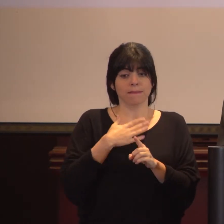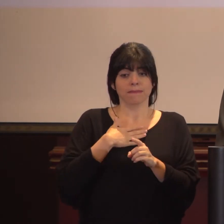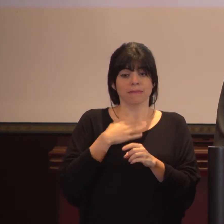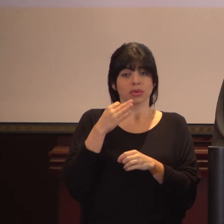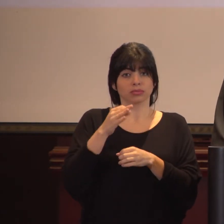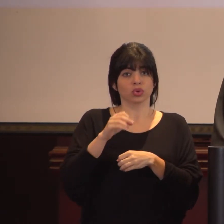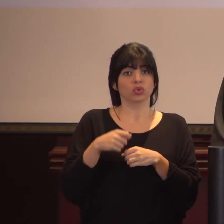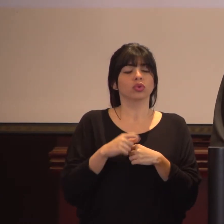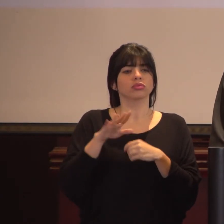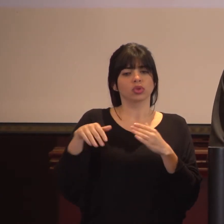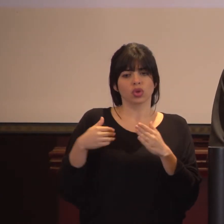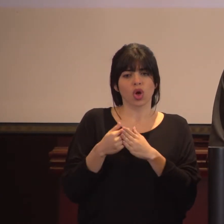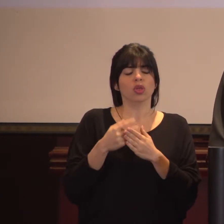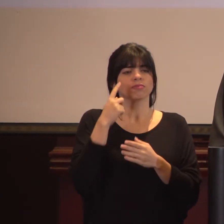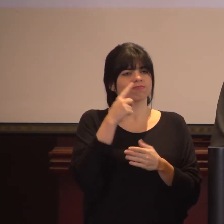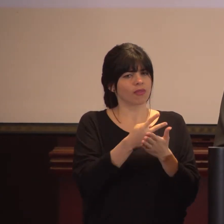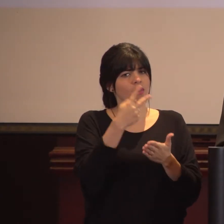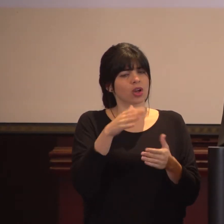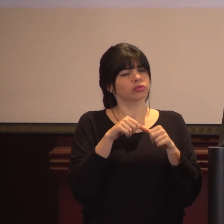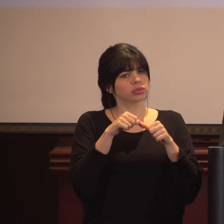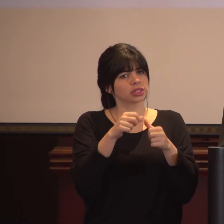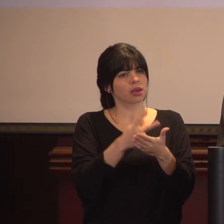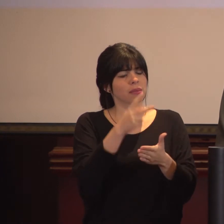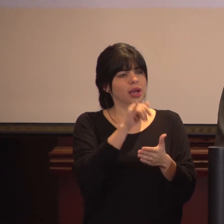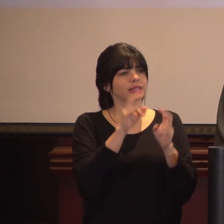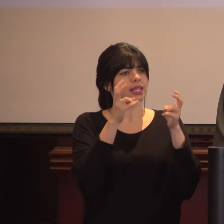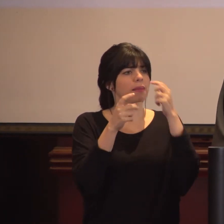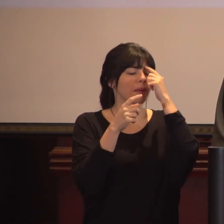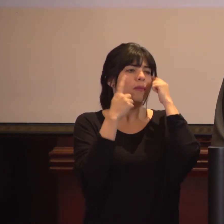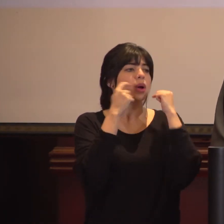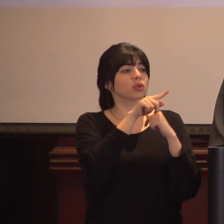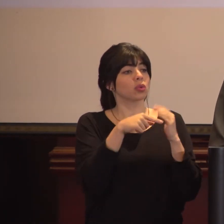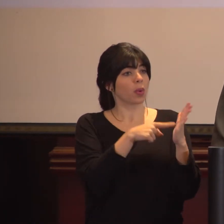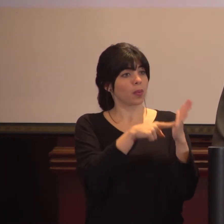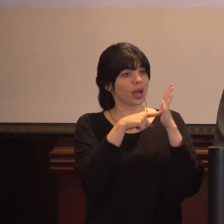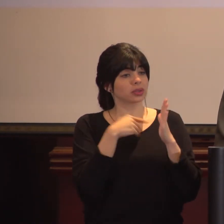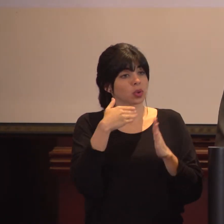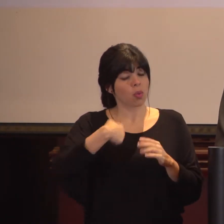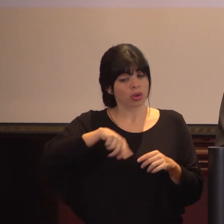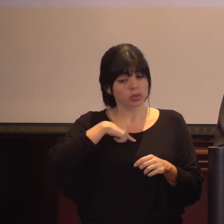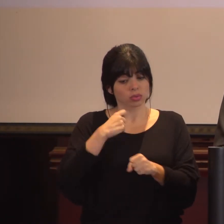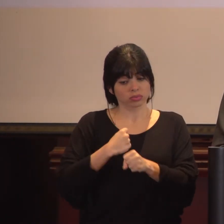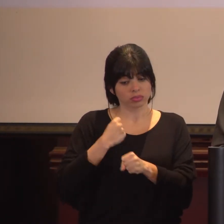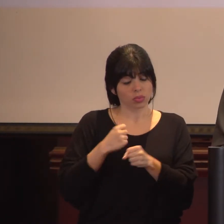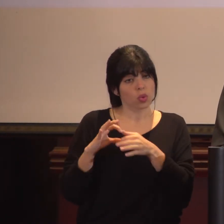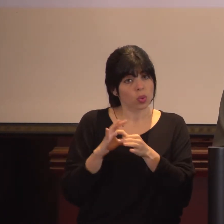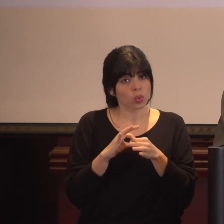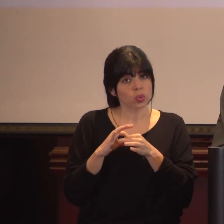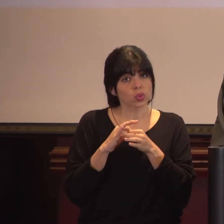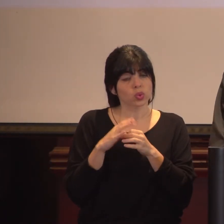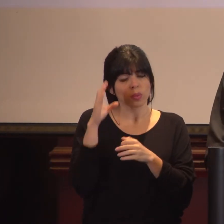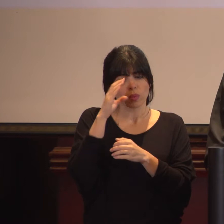predecesores han valorado y que seguimos valorando porque nos demuestran que cuando trabajamos juntos bajo